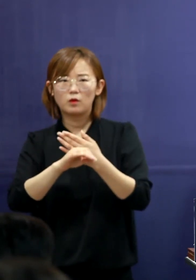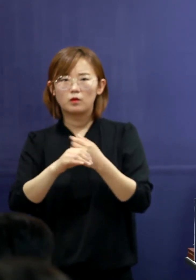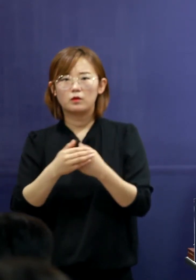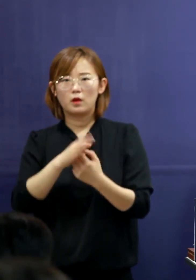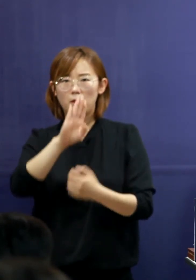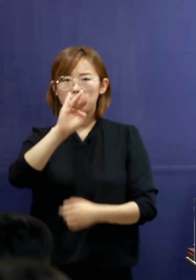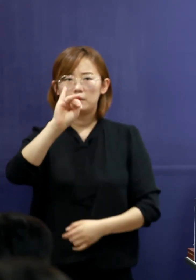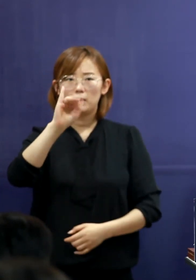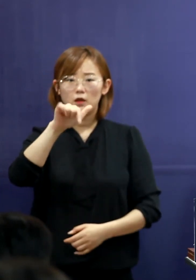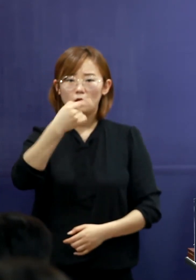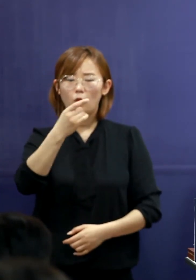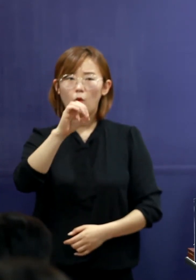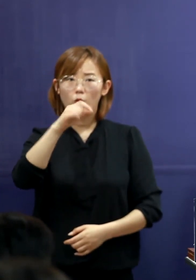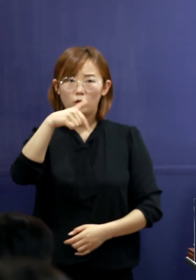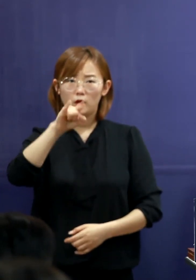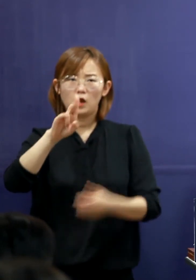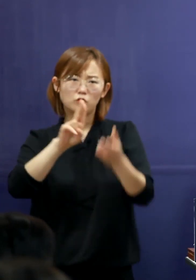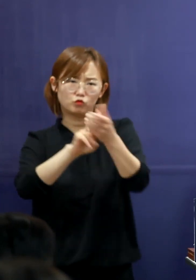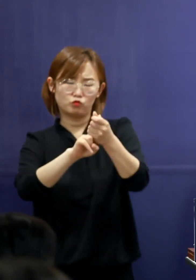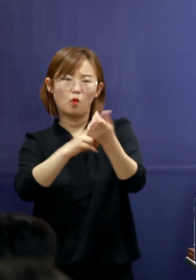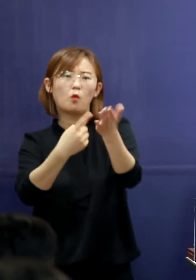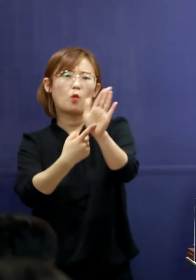비공개 그 사유는 뭐냐면